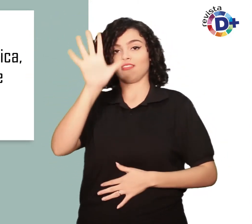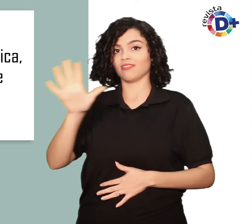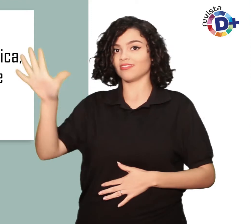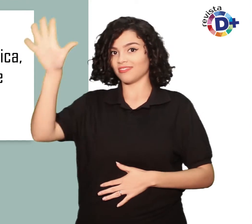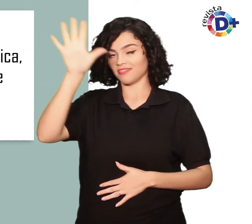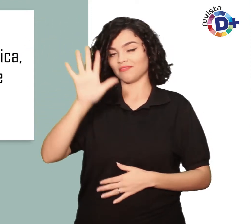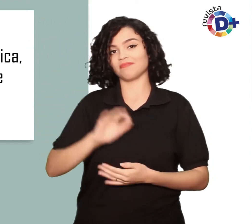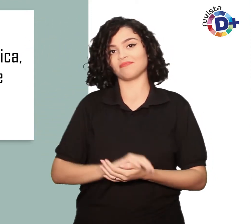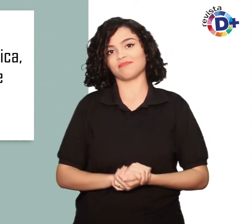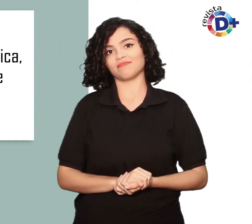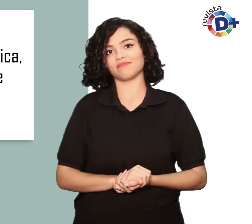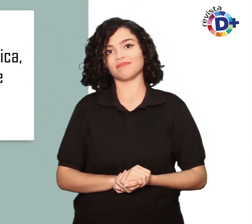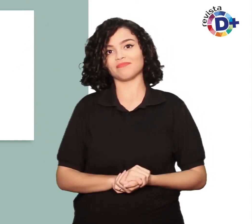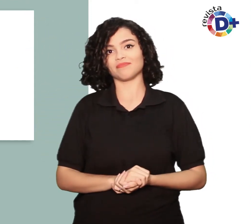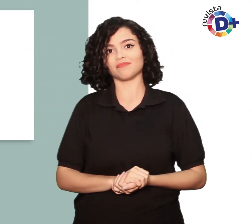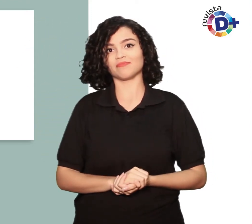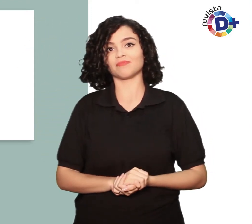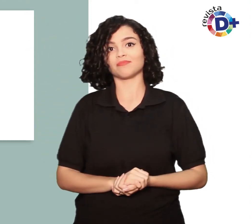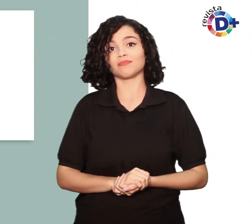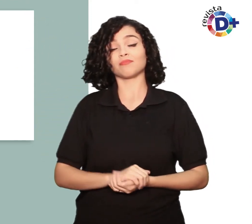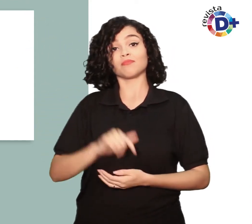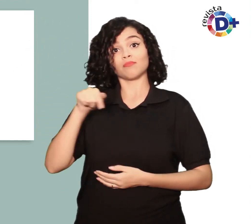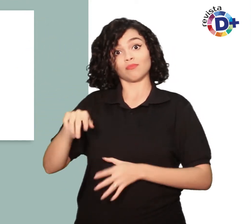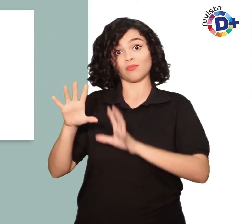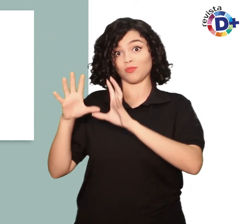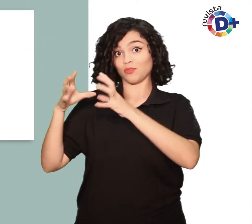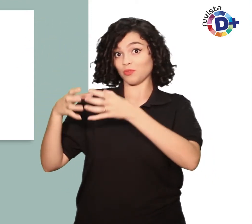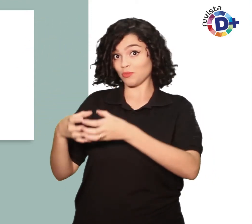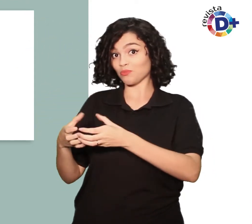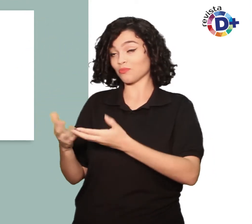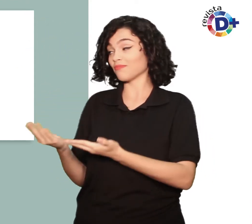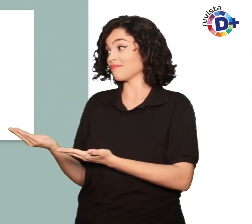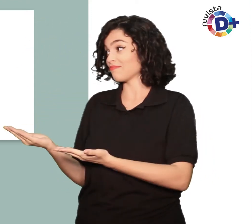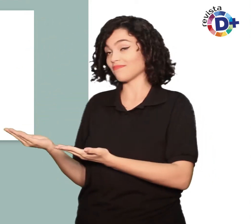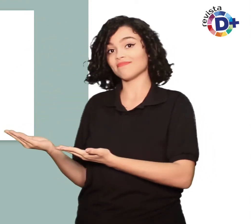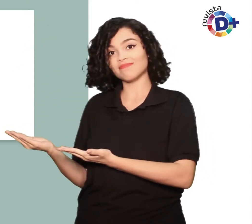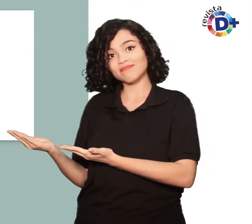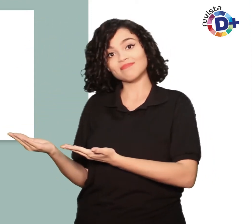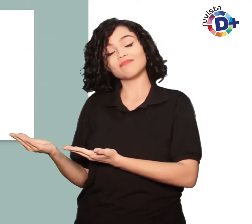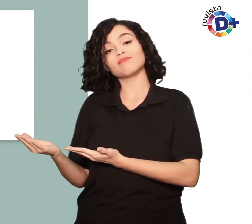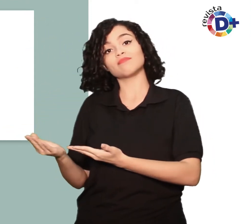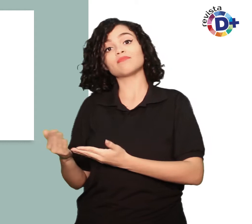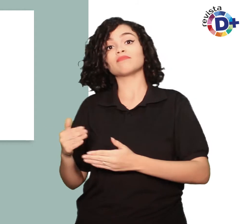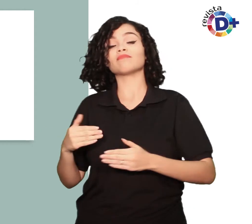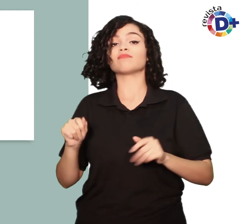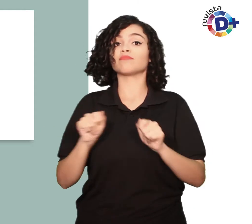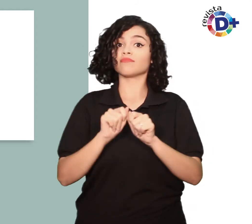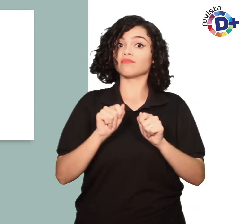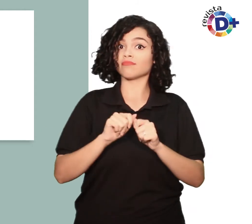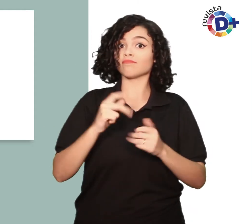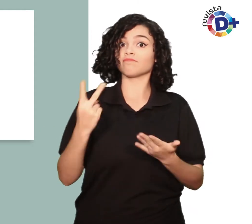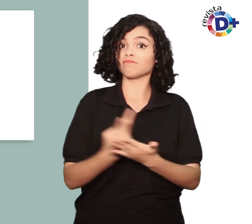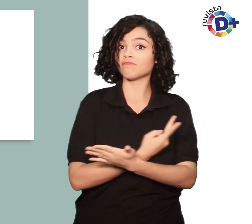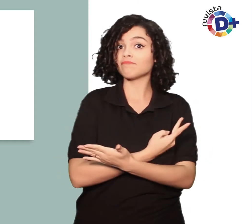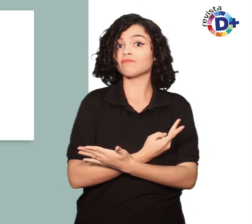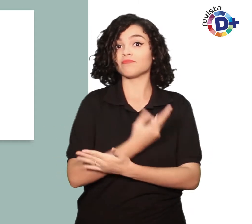Ásia-Pacífico. A Inclusion International realizou em fevereiro um encontro de lideranças